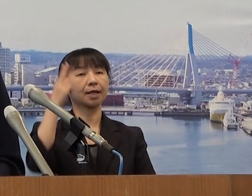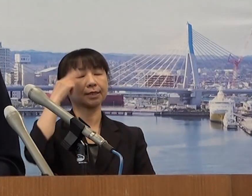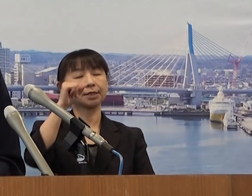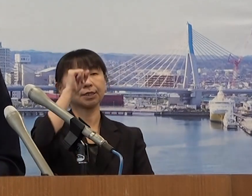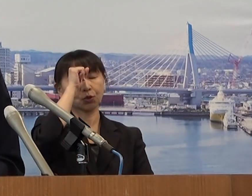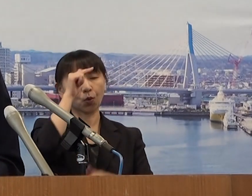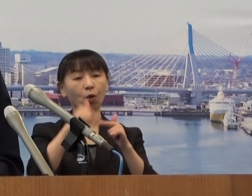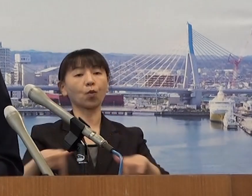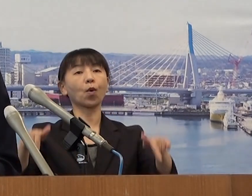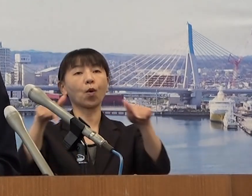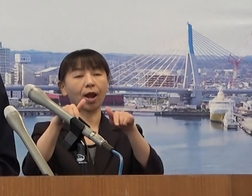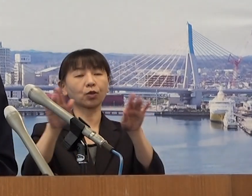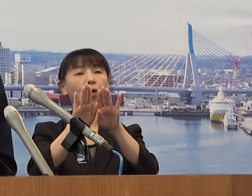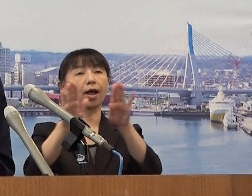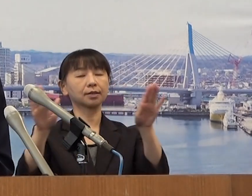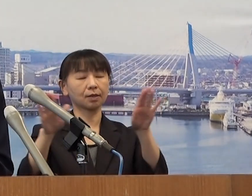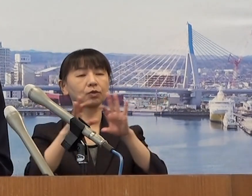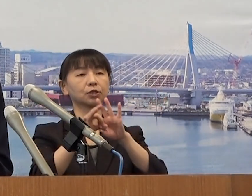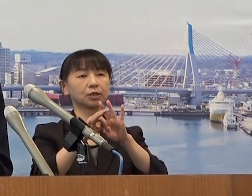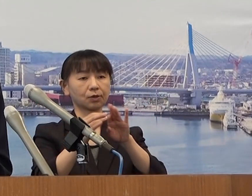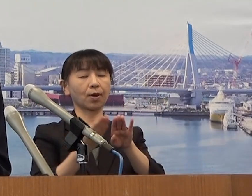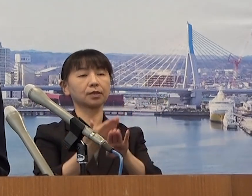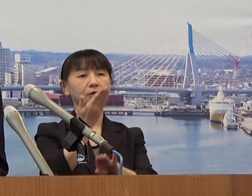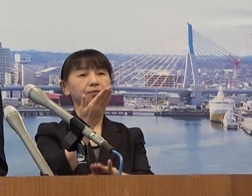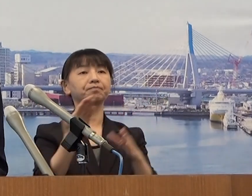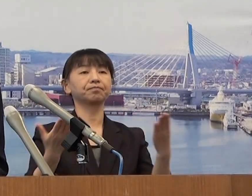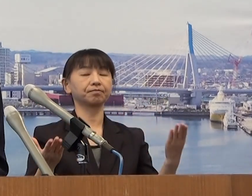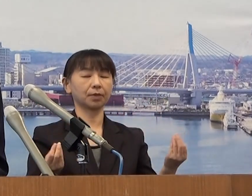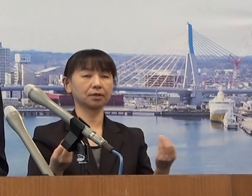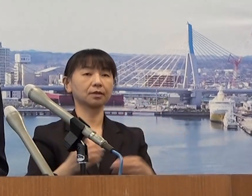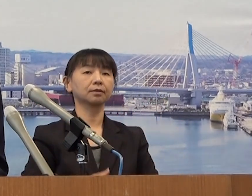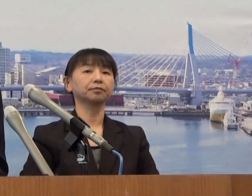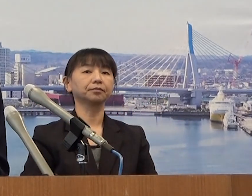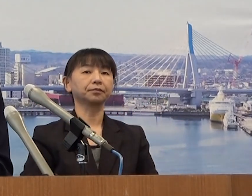症フォーラムの開催につきましては以上でございます。